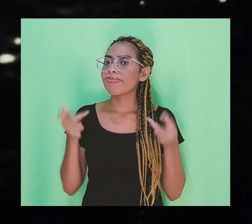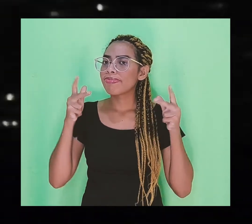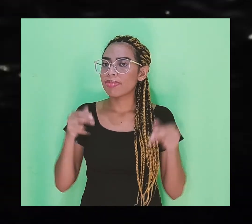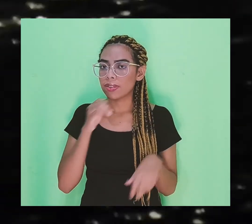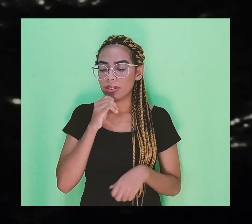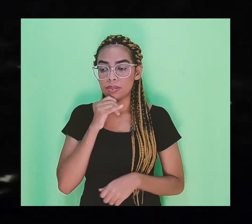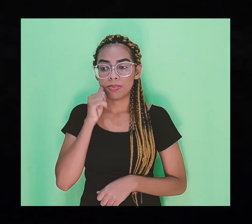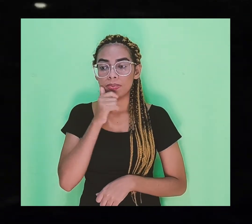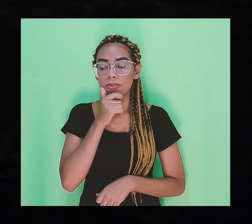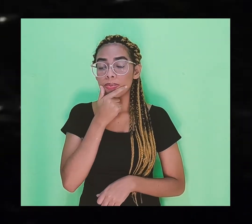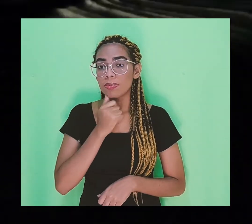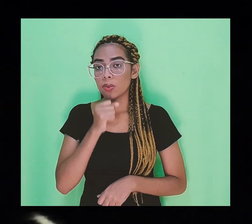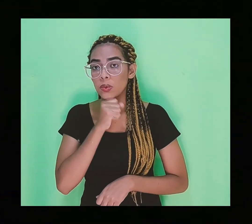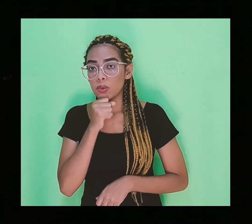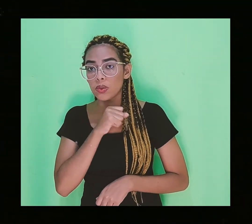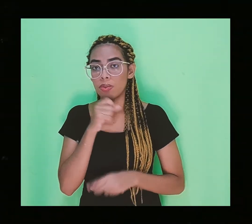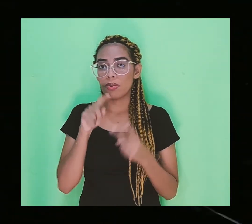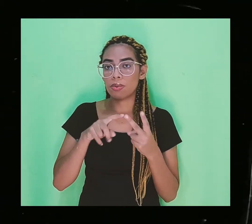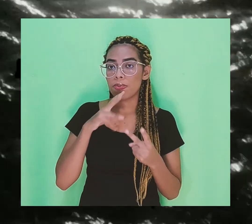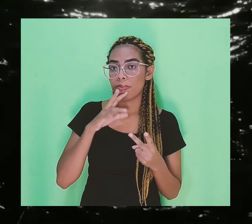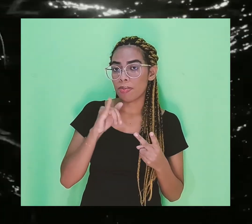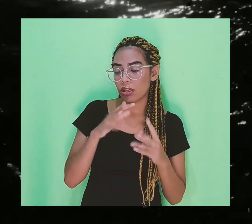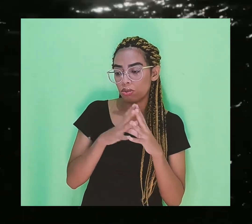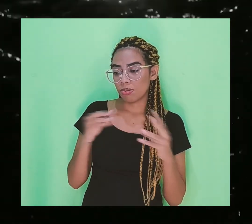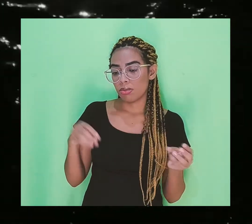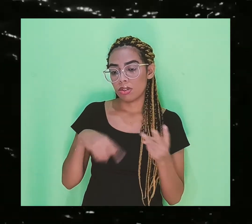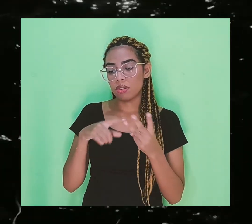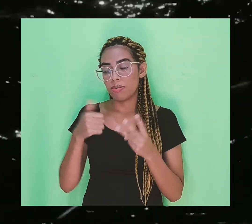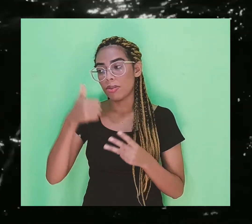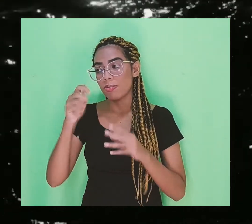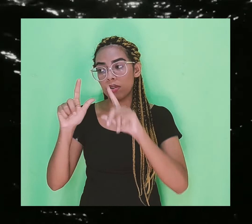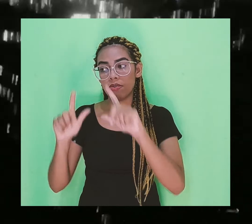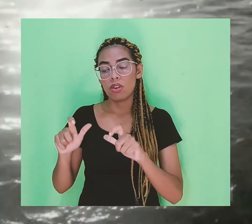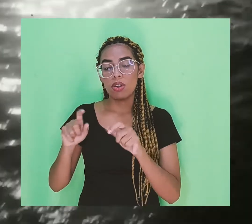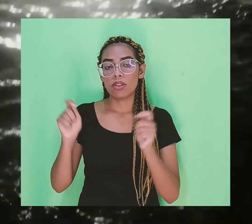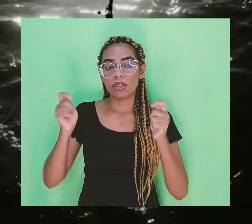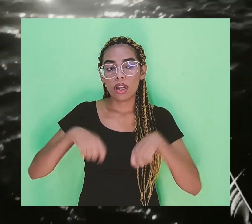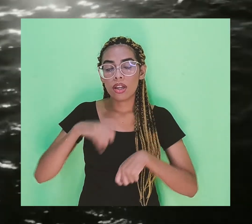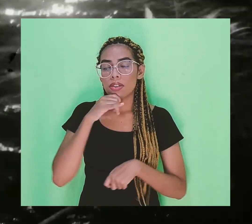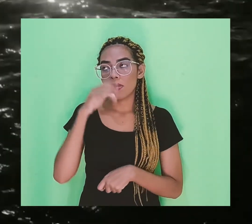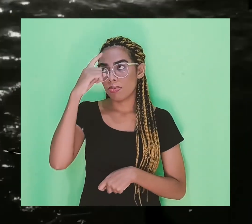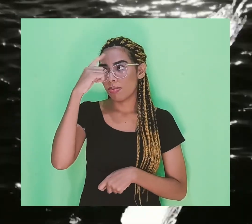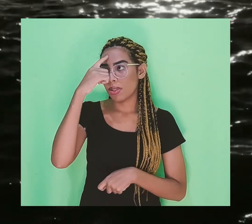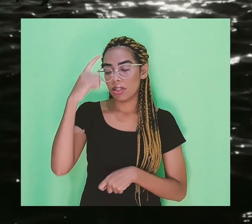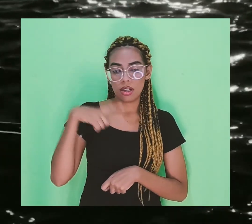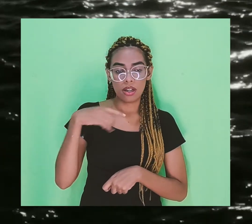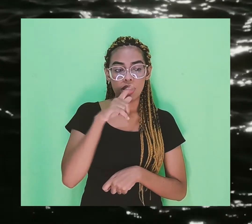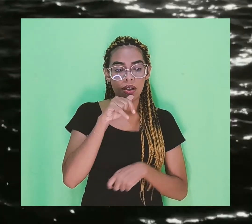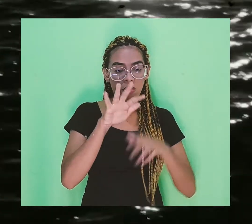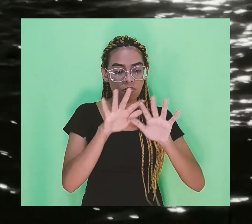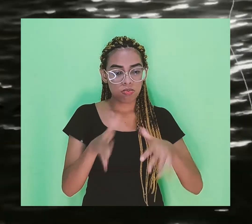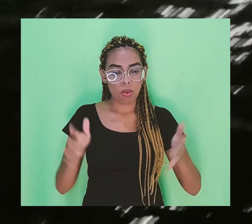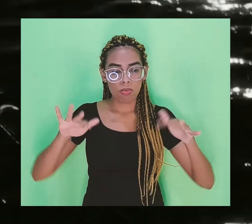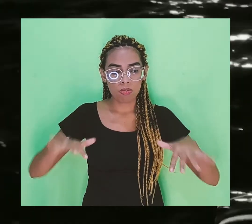com o avô, de um pai que sumiu, essa primeira foto, sabe? De entender a memória como um mar, sabe? Que você tem que estar entrando